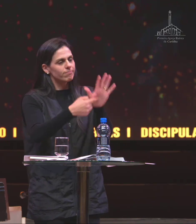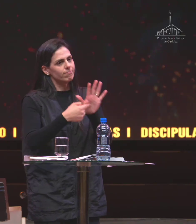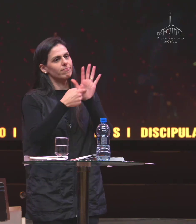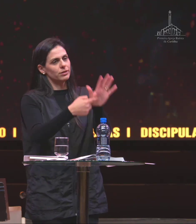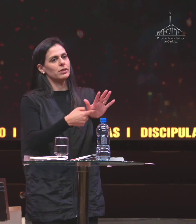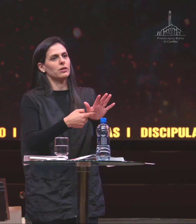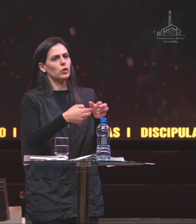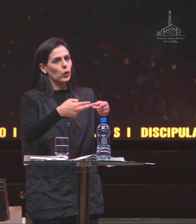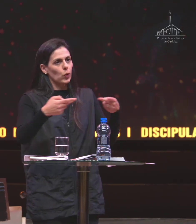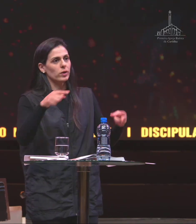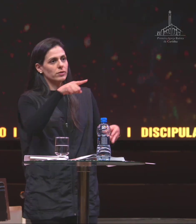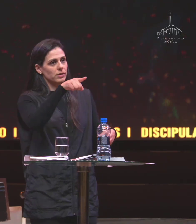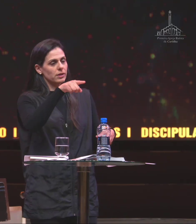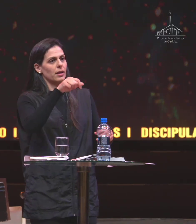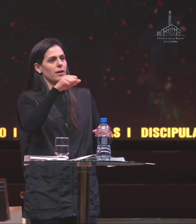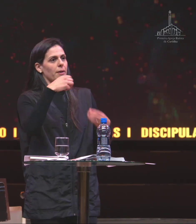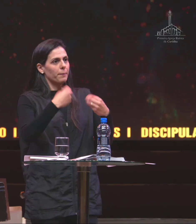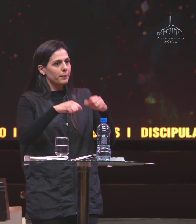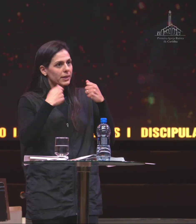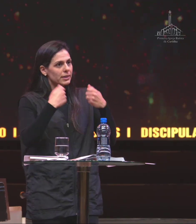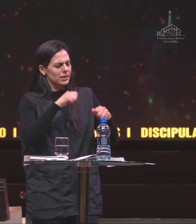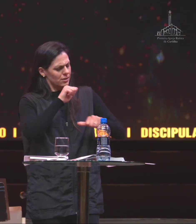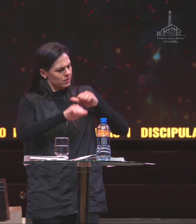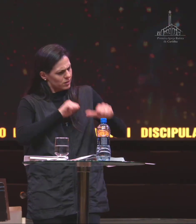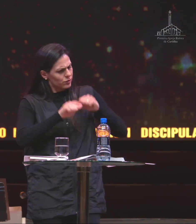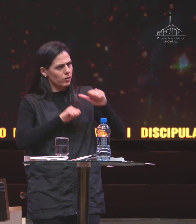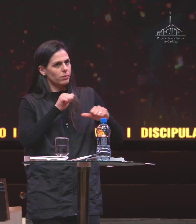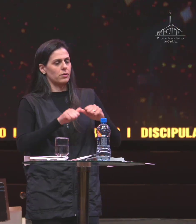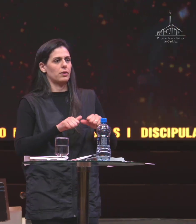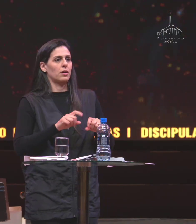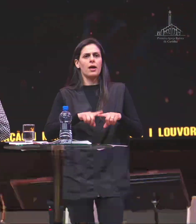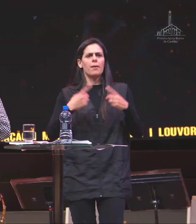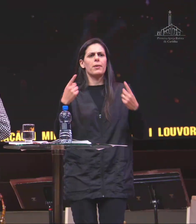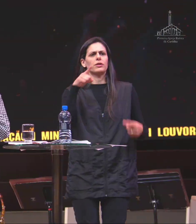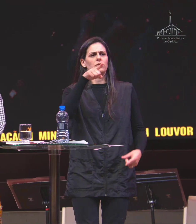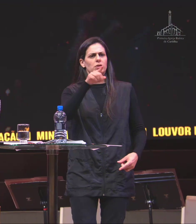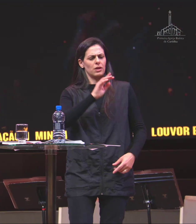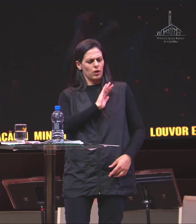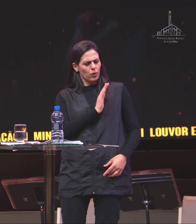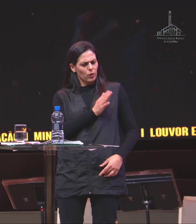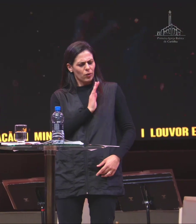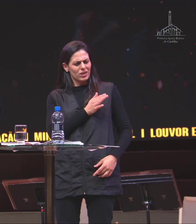ali, né? No versículo 3, ele está escrevendo assim.